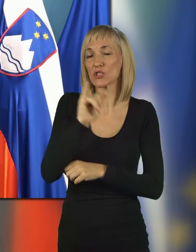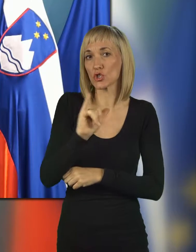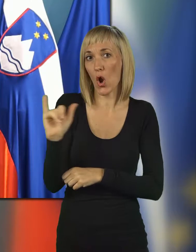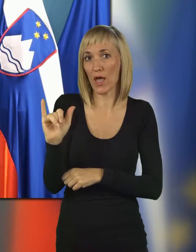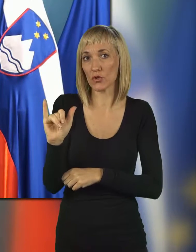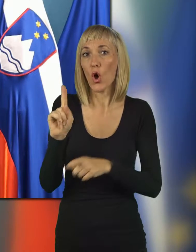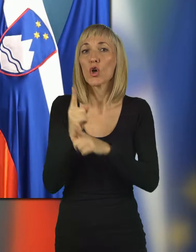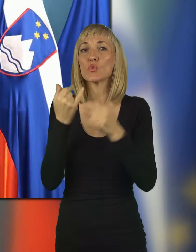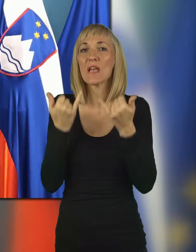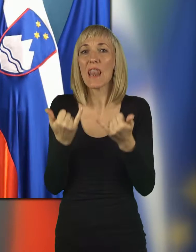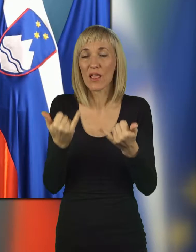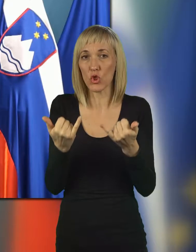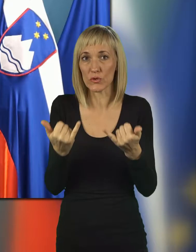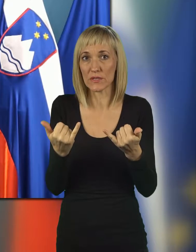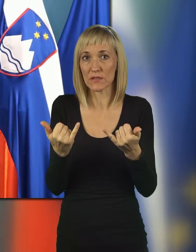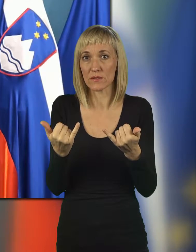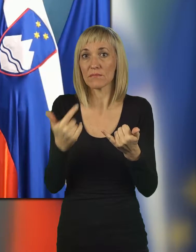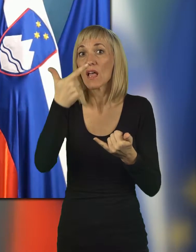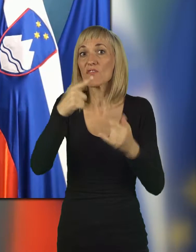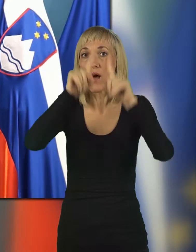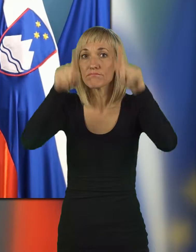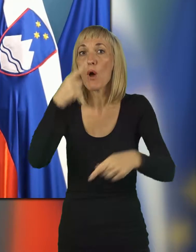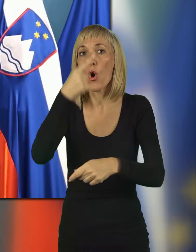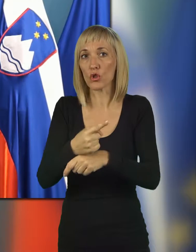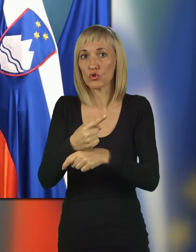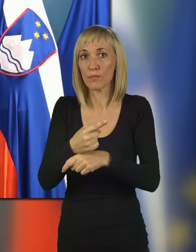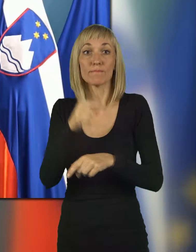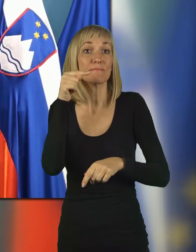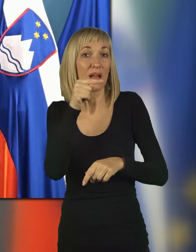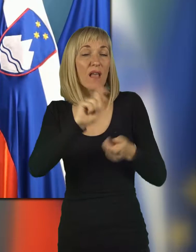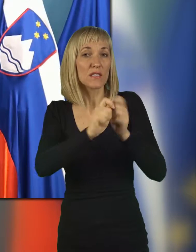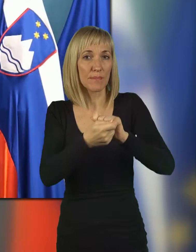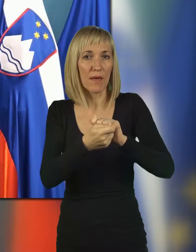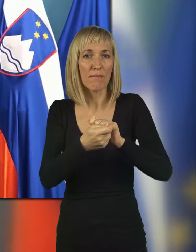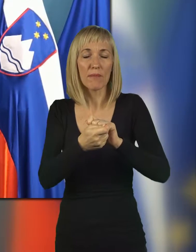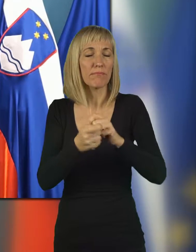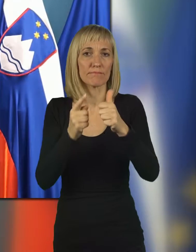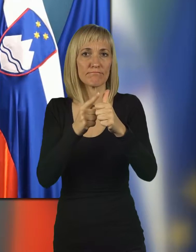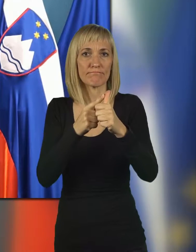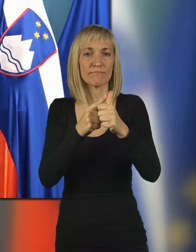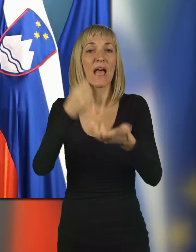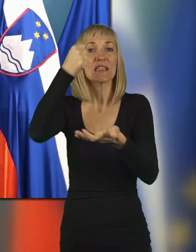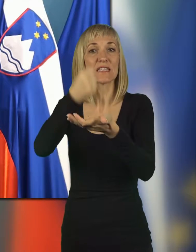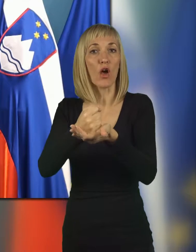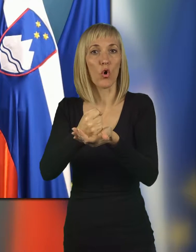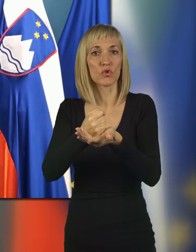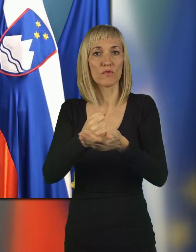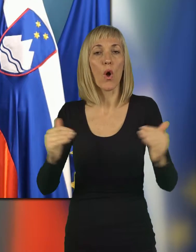leta in tudi iz letošnjega leta. Spremembe se nanašajo predvsem na